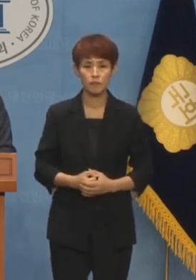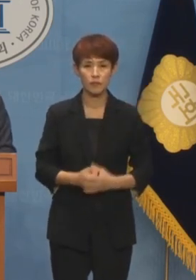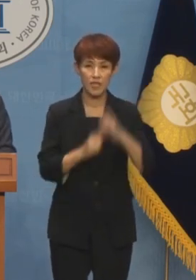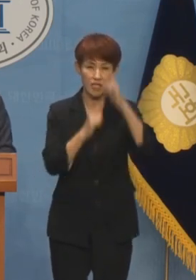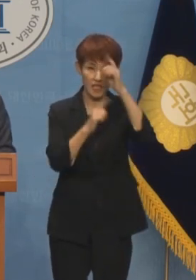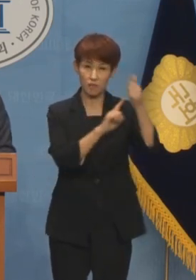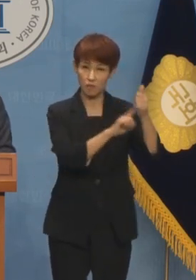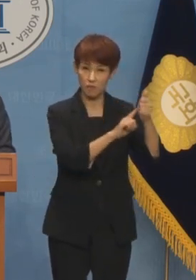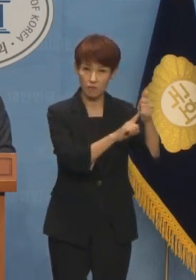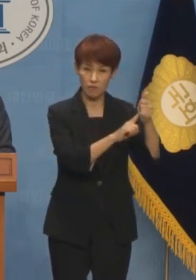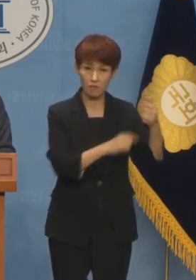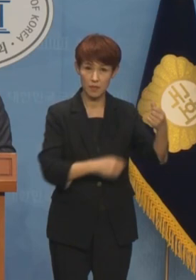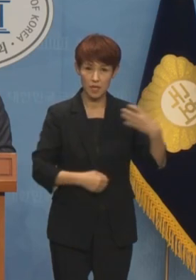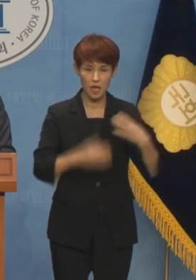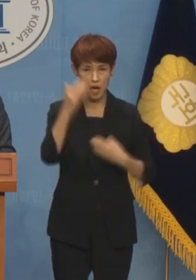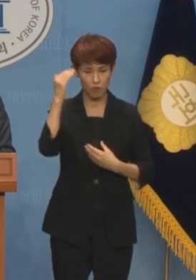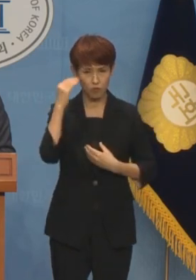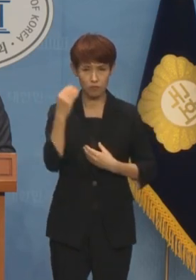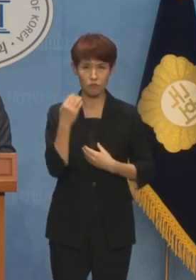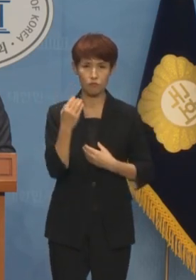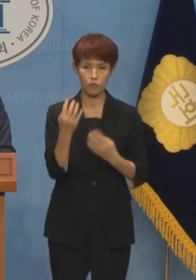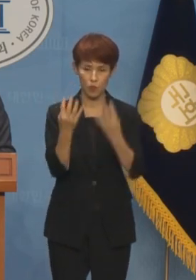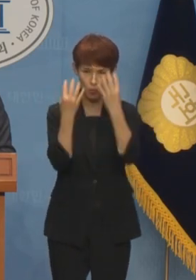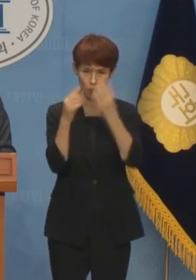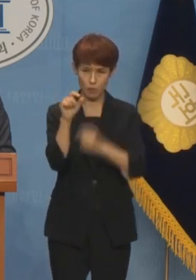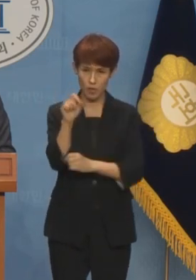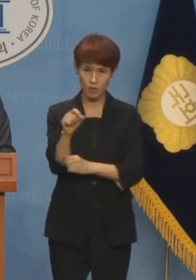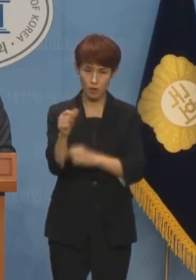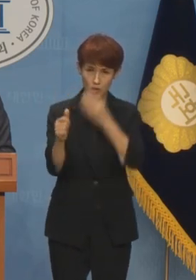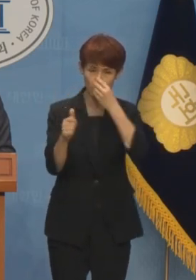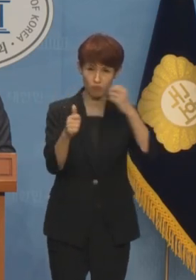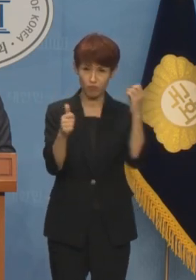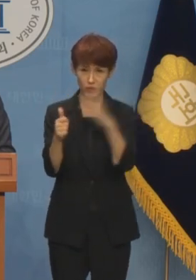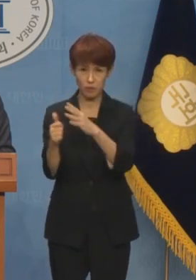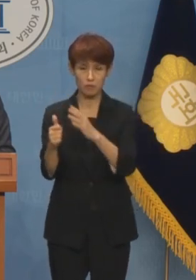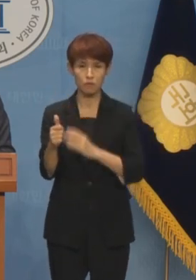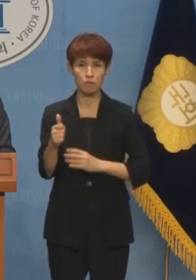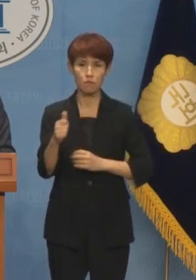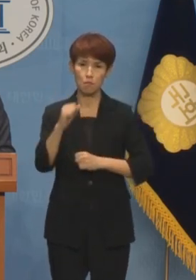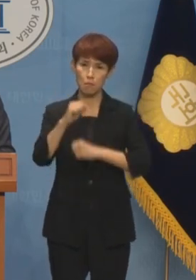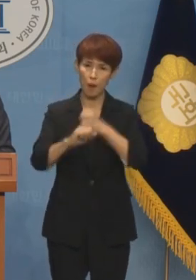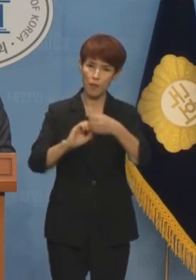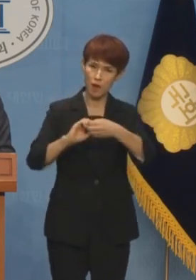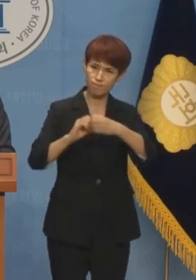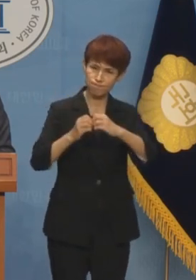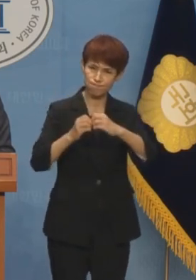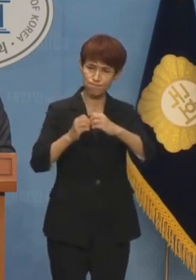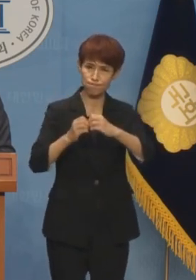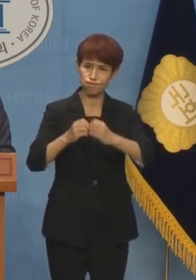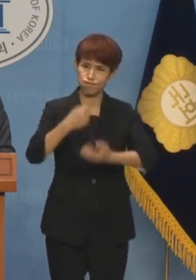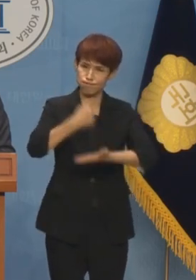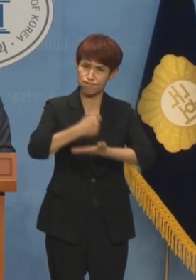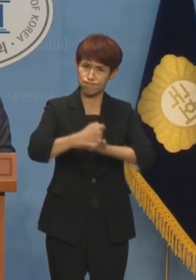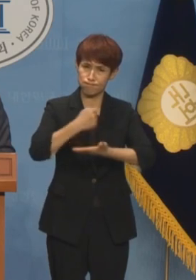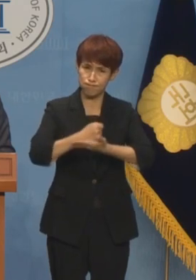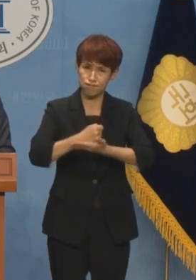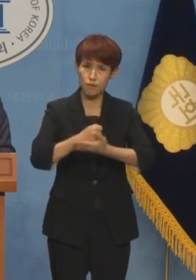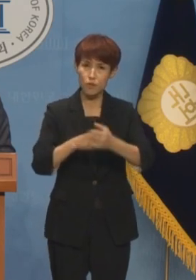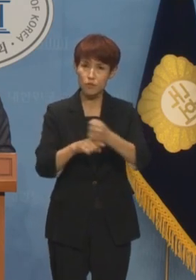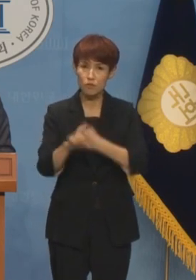이화영 전 부지사 측이 대한민국의 교도 행정을 무시하며 있지도 않은 사실을 낯뜨겁게 엮어가고 있는